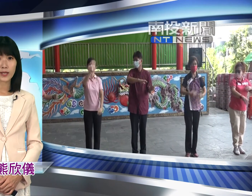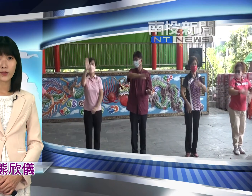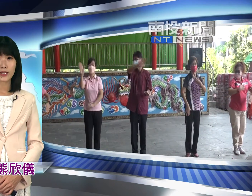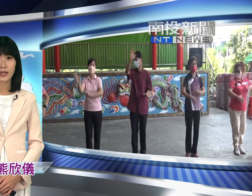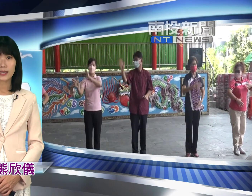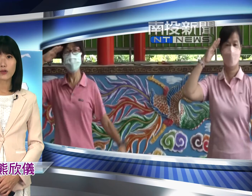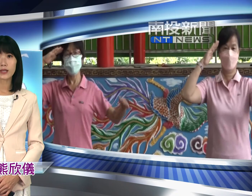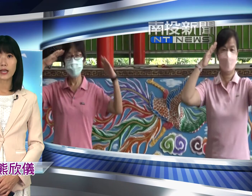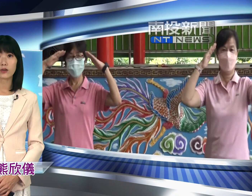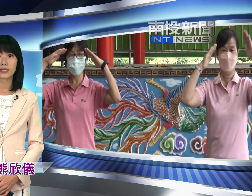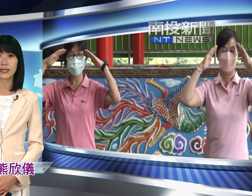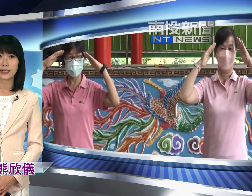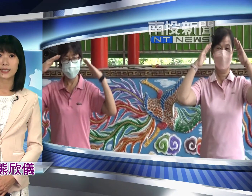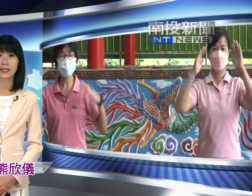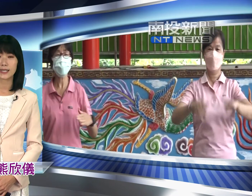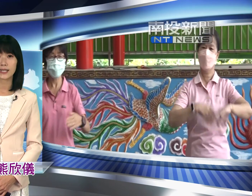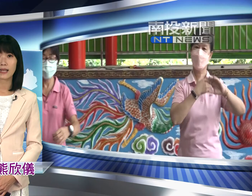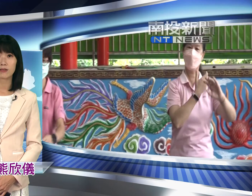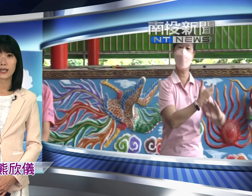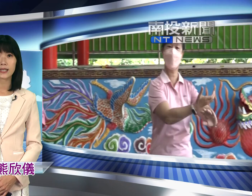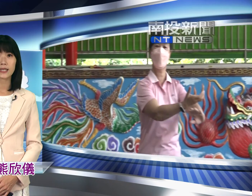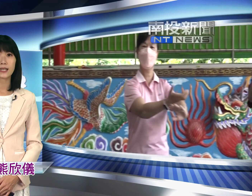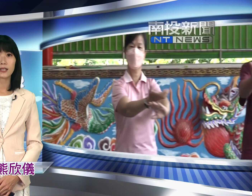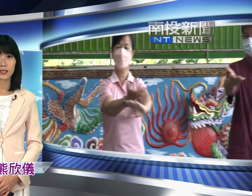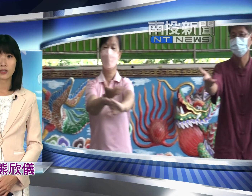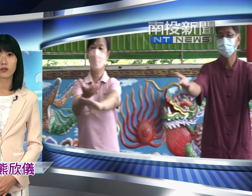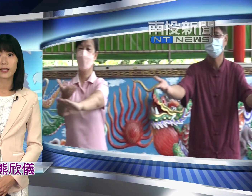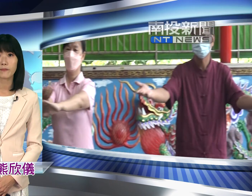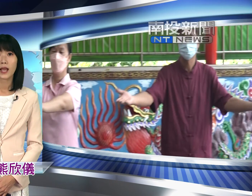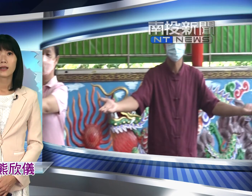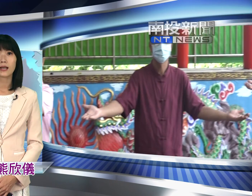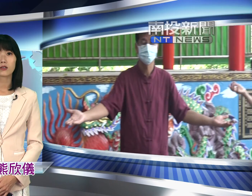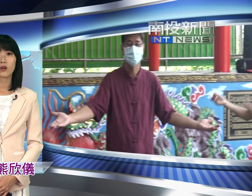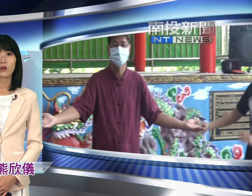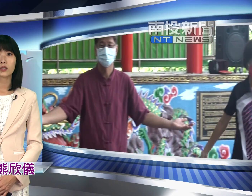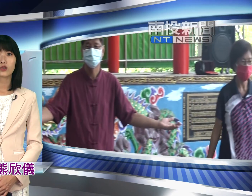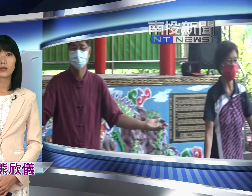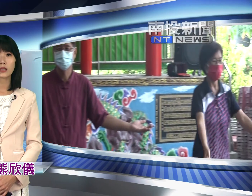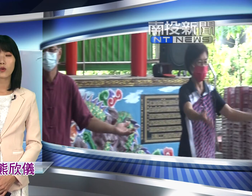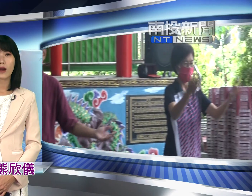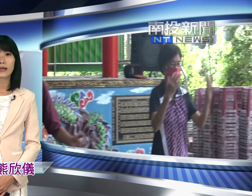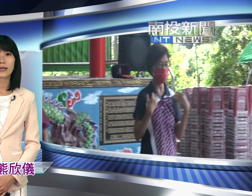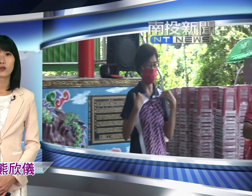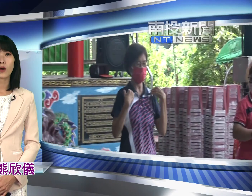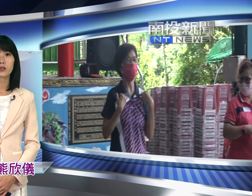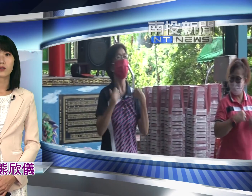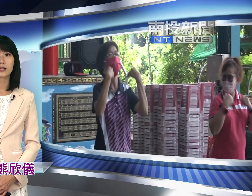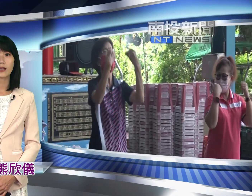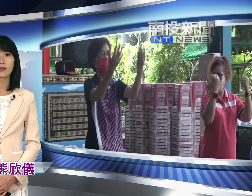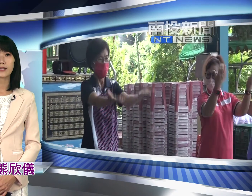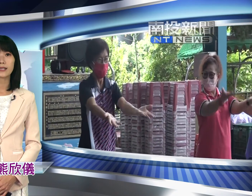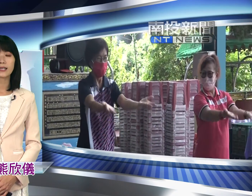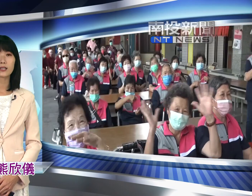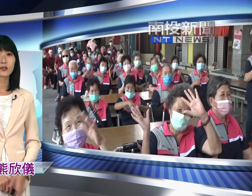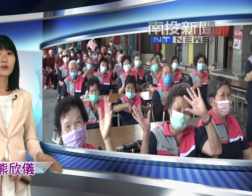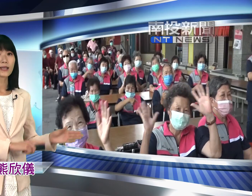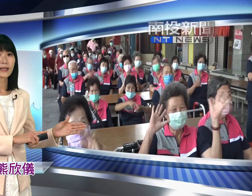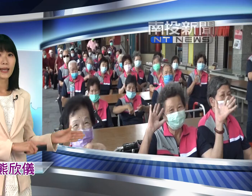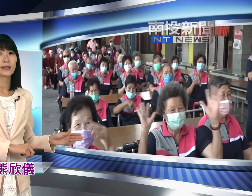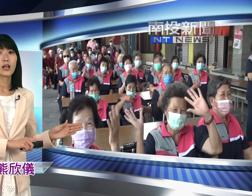划，经过大约一年执行，老实举行成果展，把所有的手艺歌、歌团、素食料理等等做呈现，